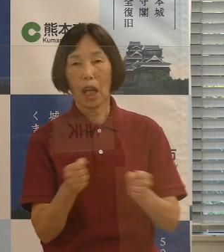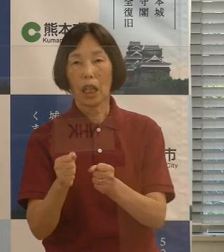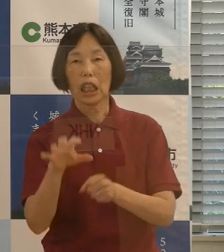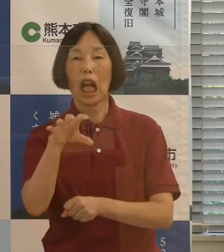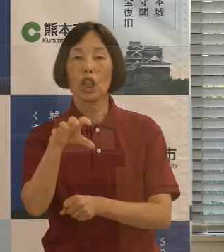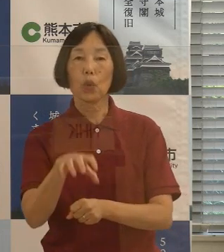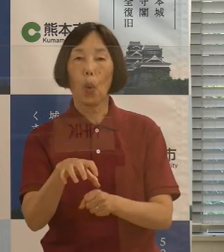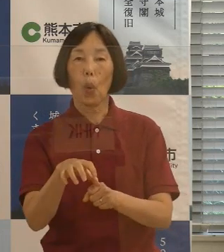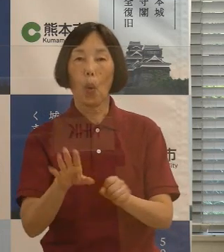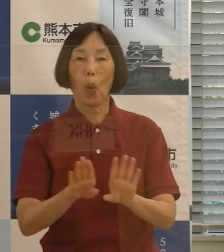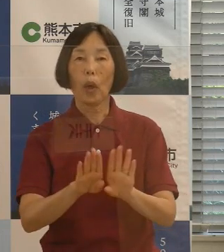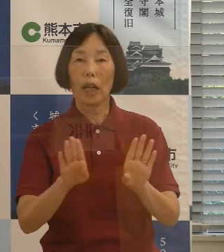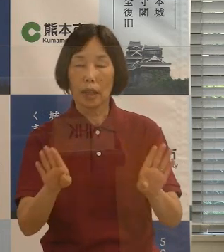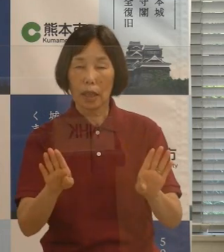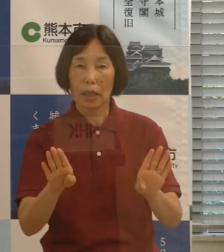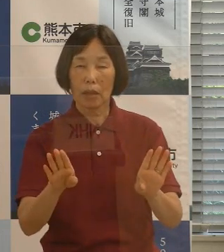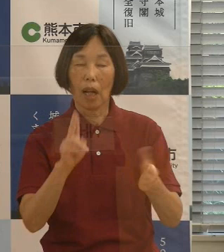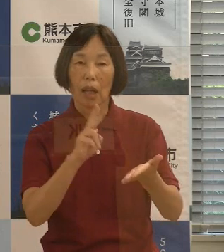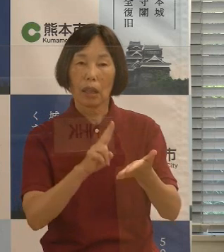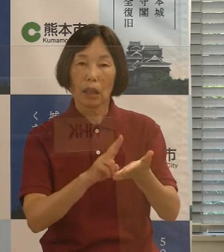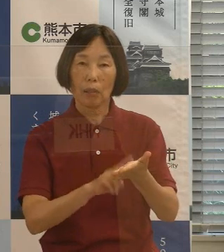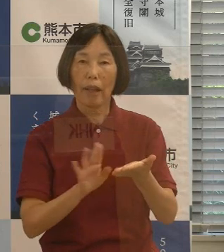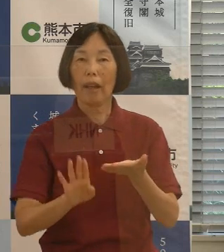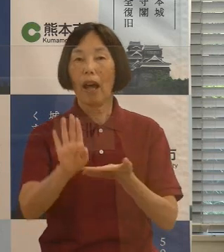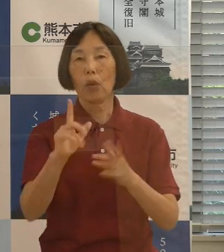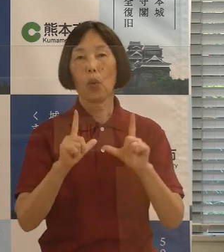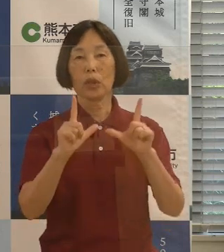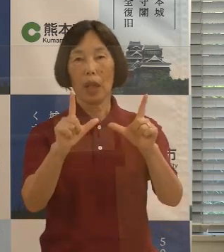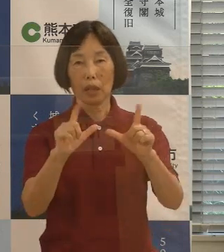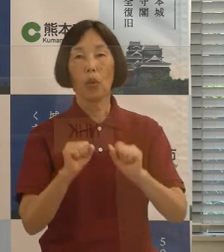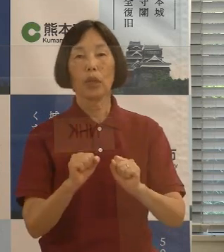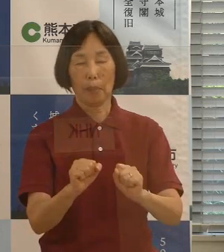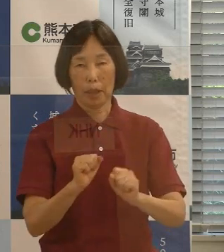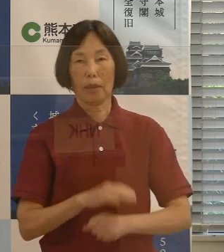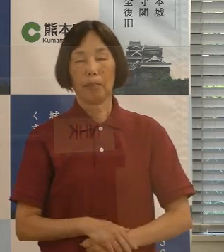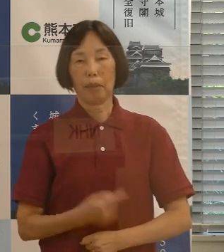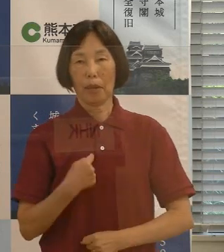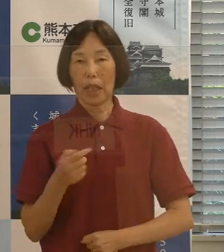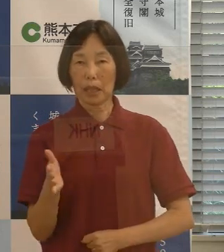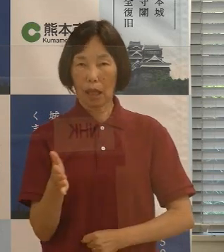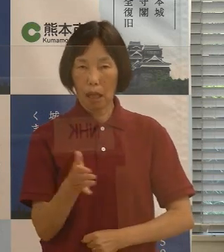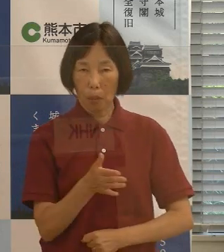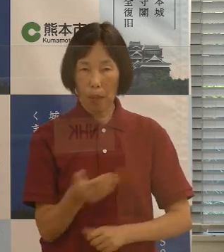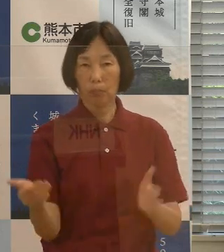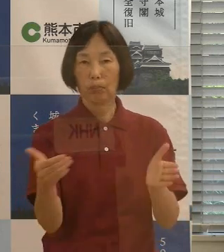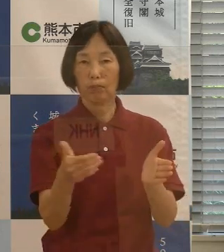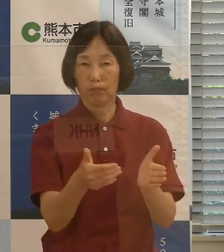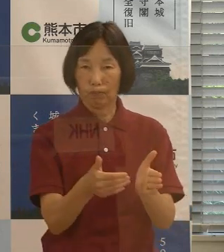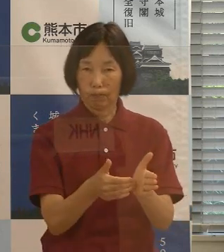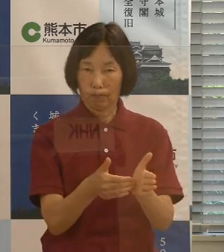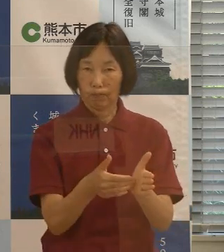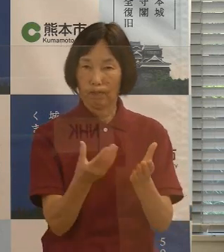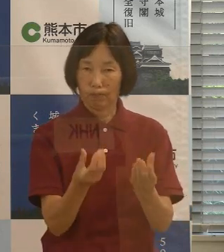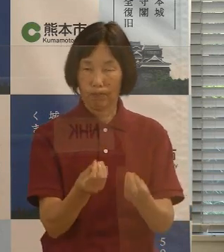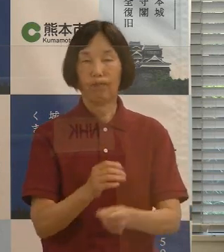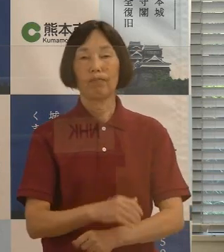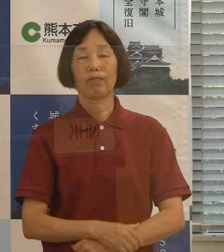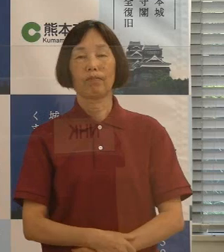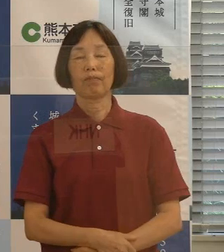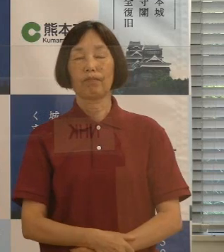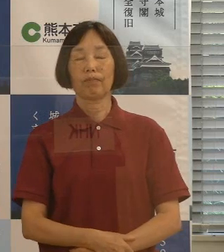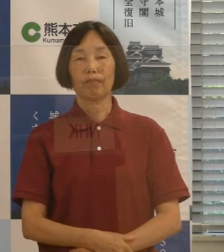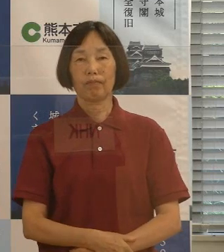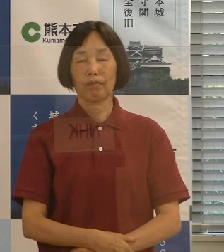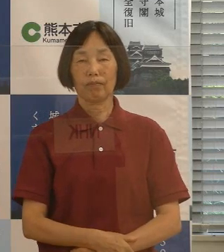ましては決定次第改めて周知をさせていただきます。私の方からは以上です。